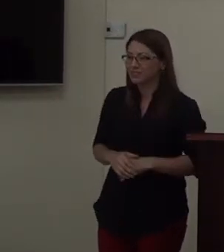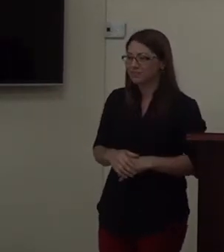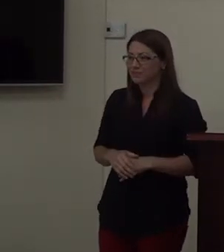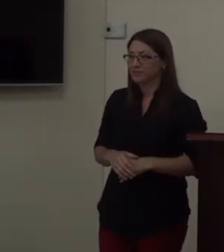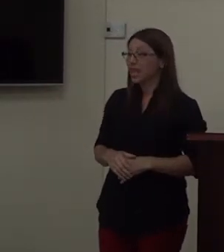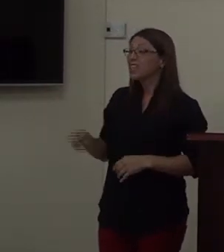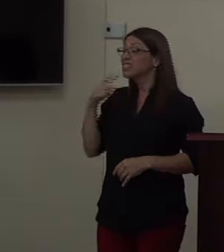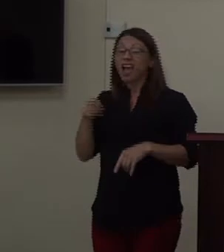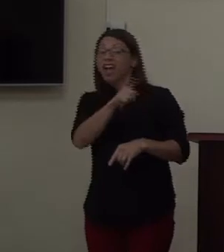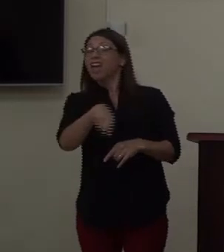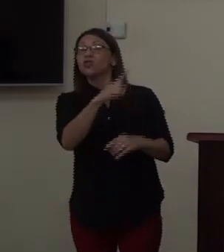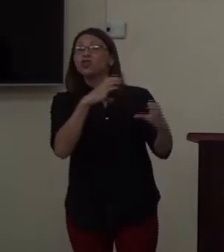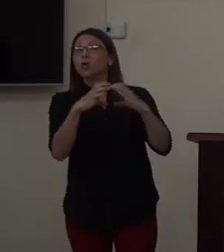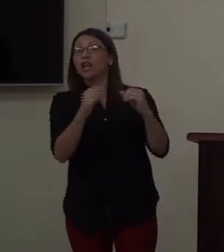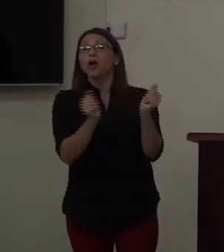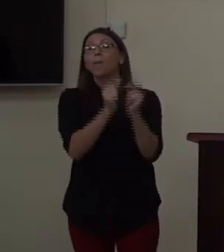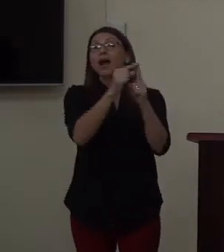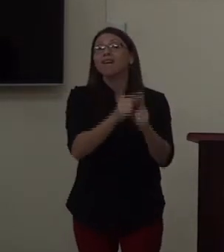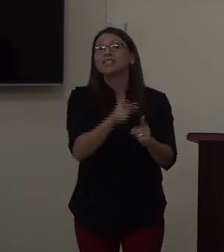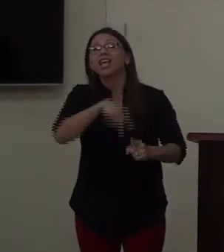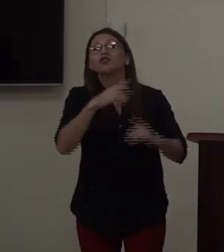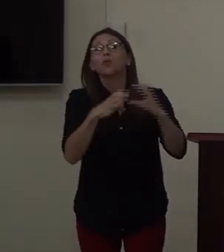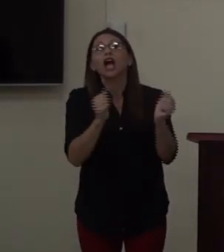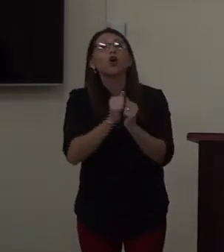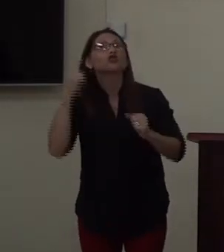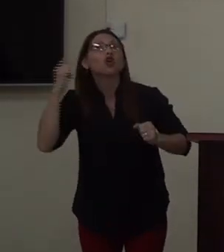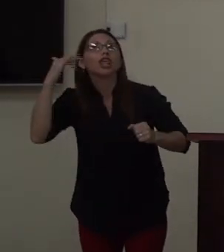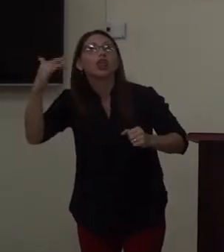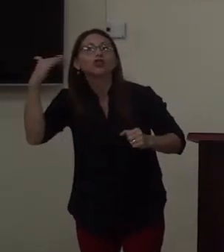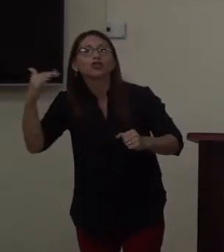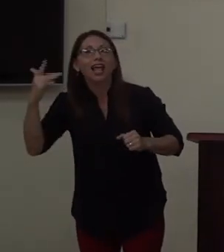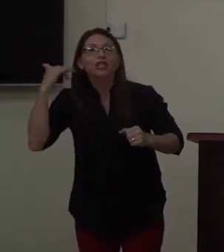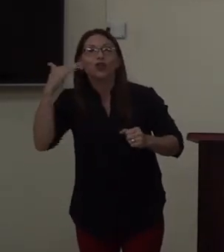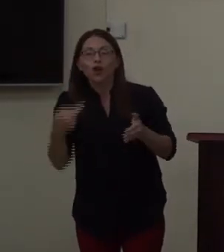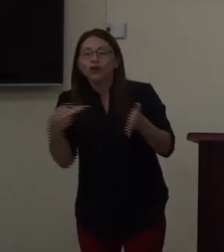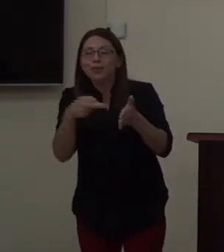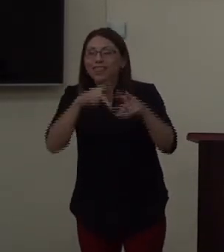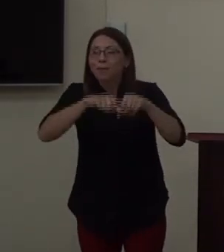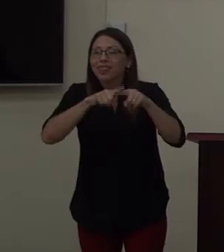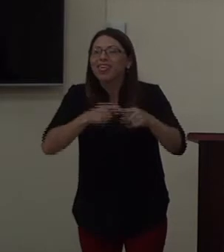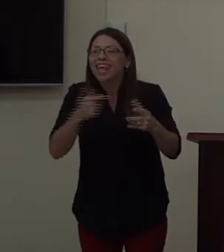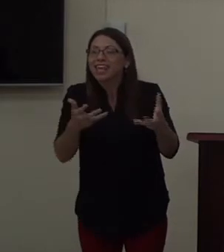Ellos no se comunican por palabras, sino por sonidos. El sonido lo repites dependiendo de lo que quieren expresar.